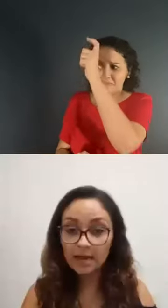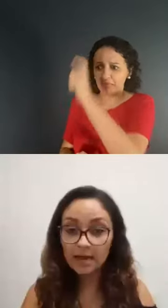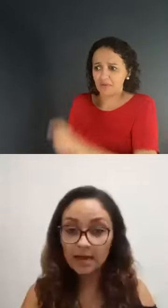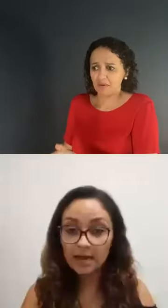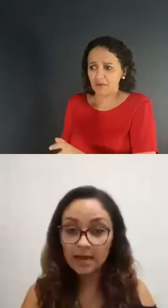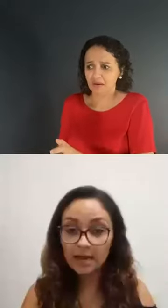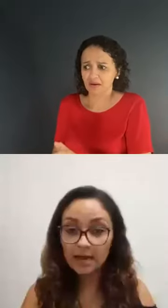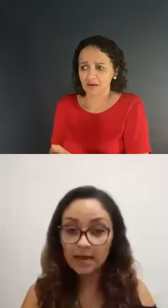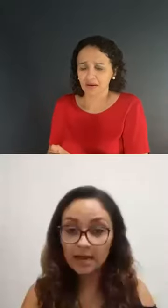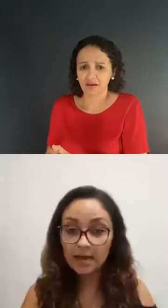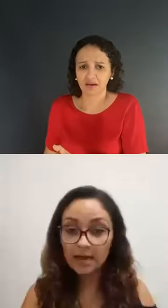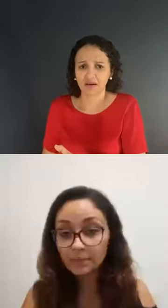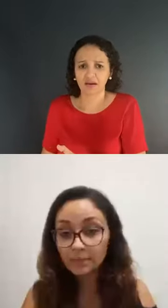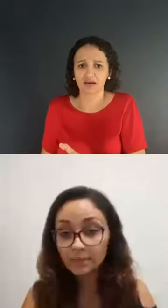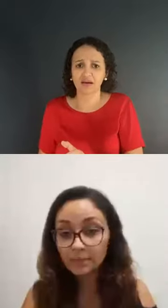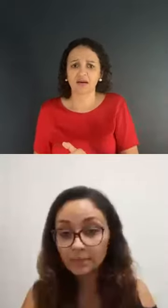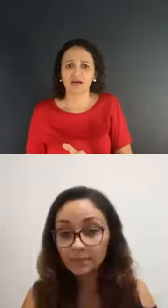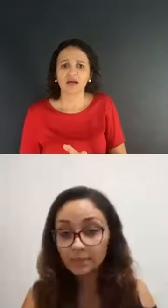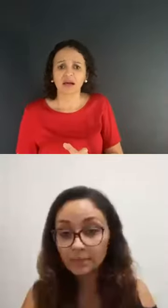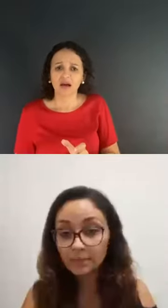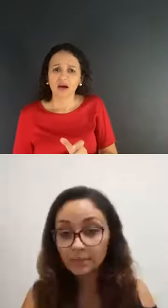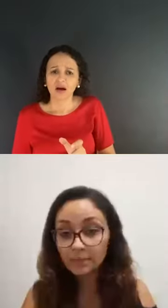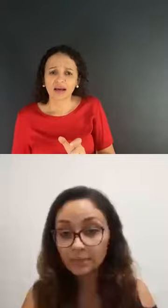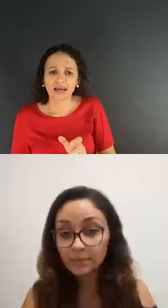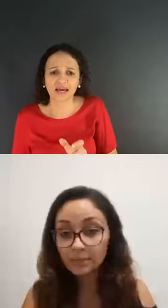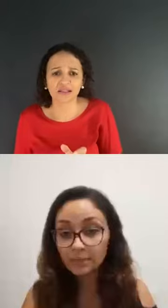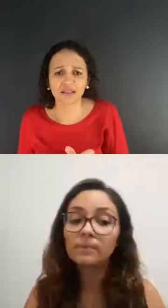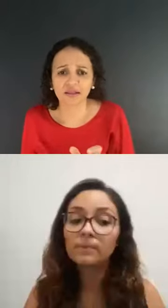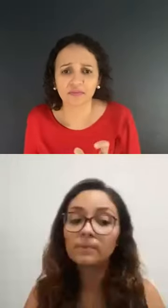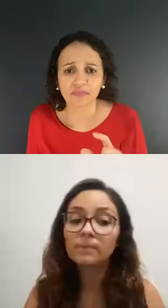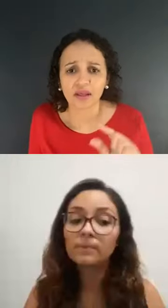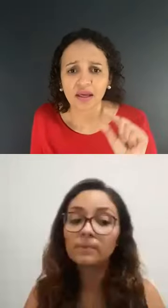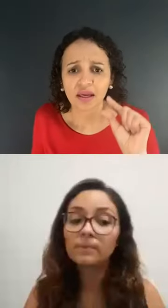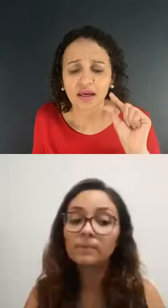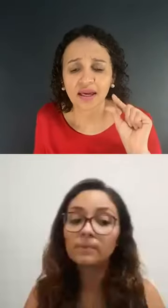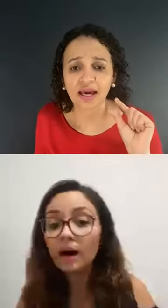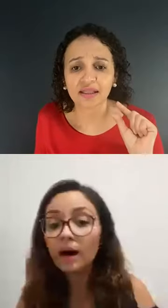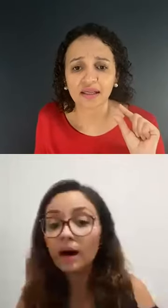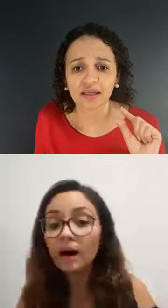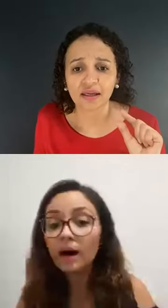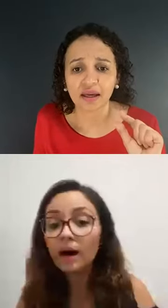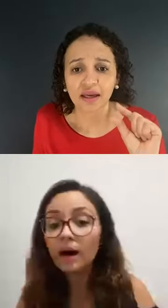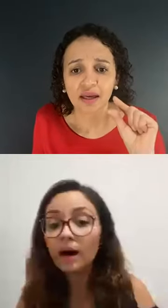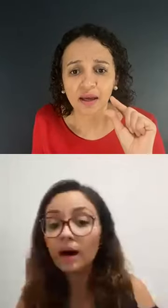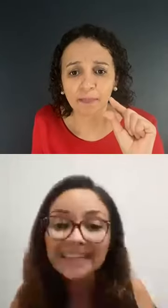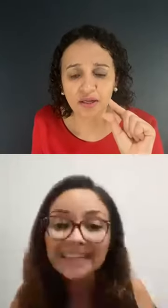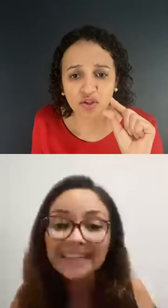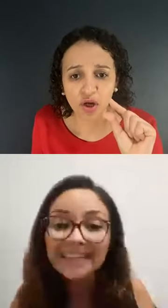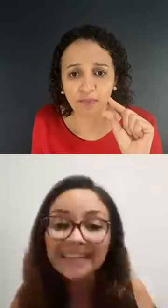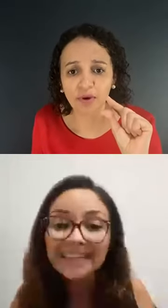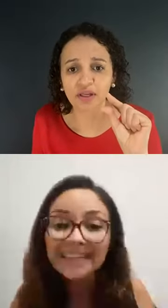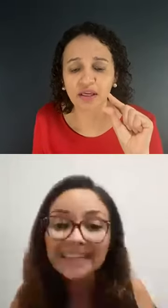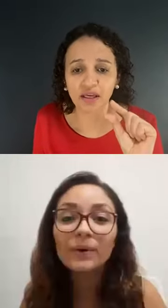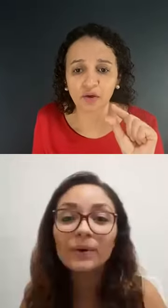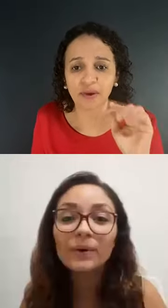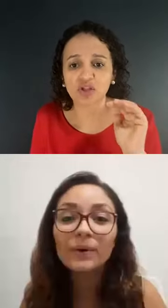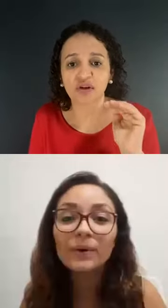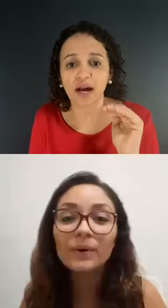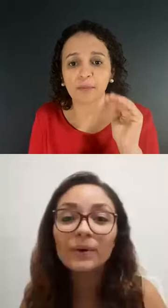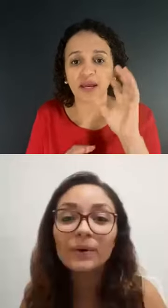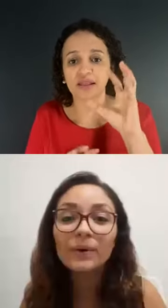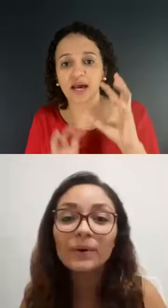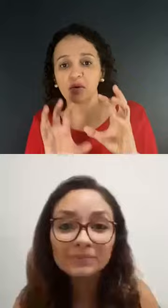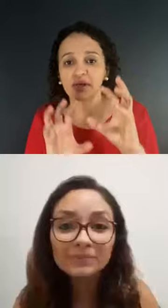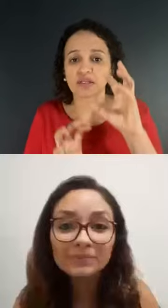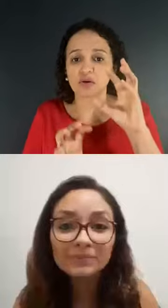de casa, que é o cárcere privado, forçar uma relação sexual. Oi. Repete só um pouquinho mais